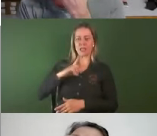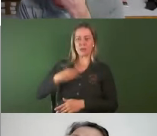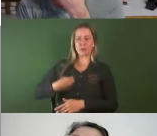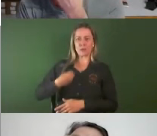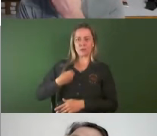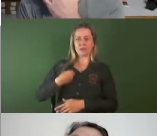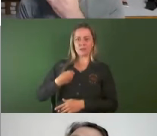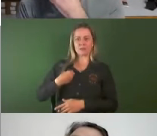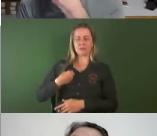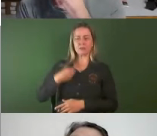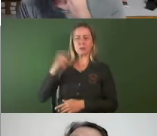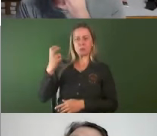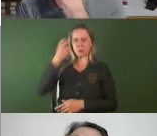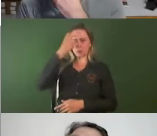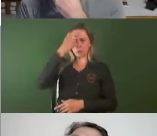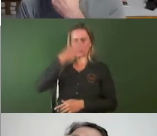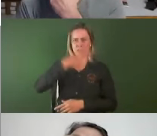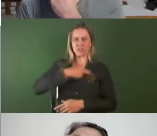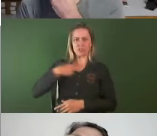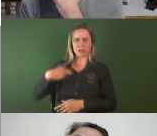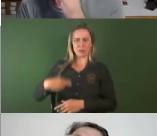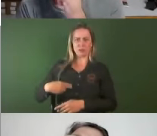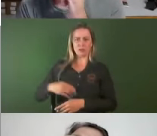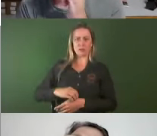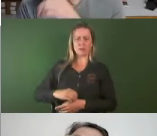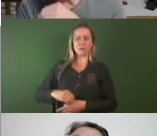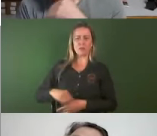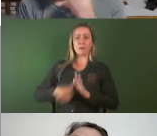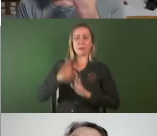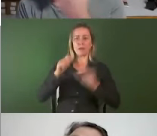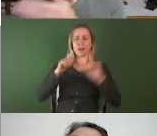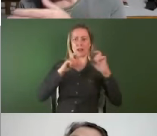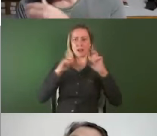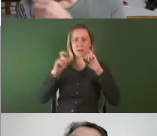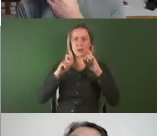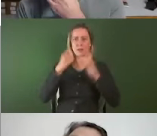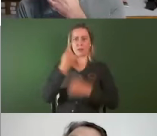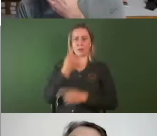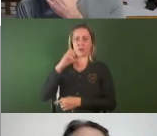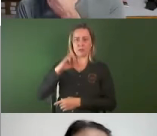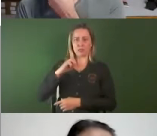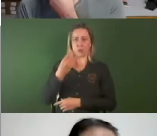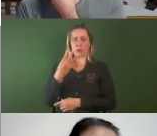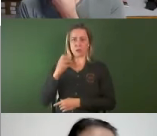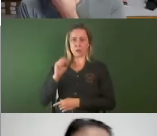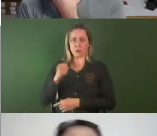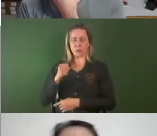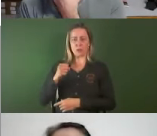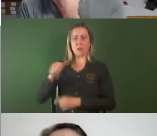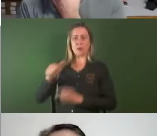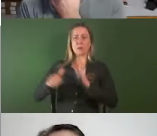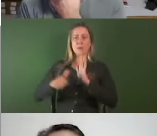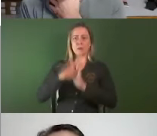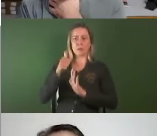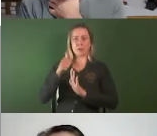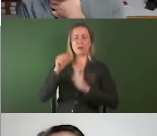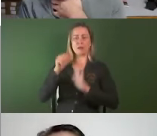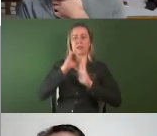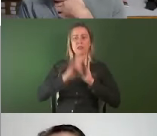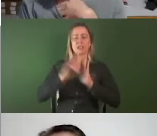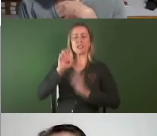né, a cultura japonesa. A primeira câmera chega em 48 e os primeiros estúdios já são da década de 60 do